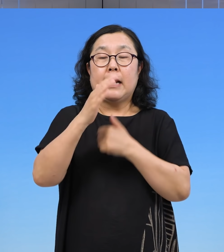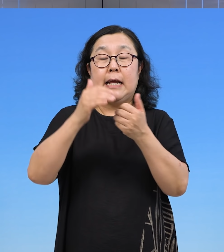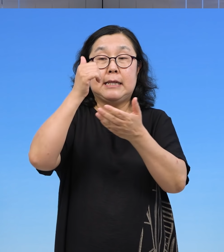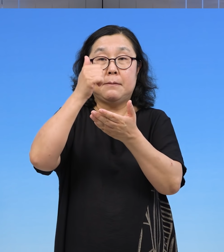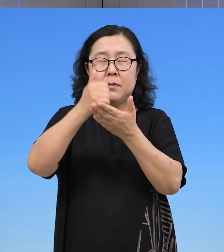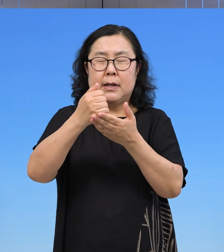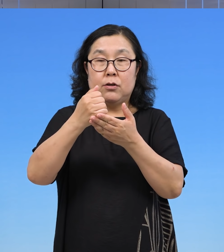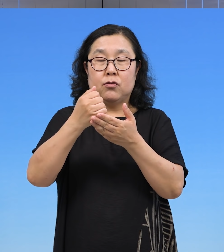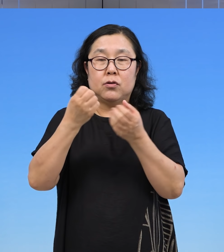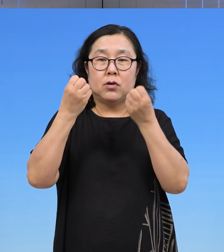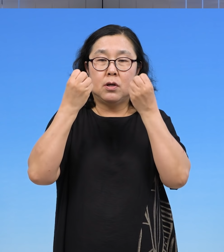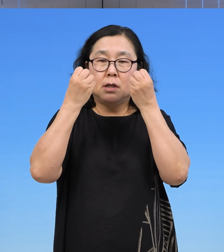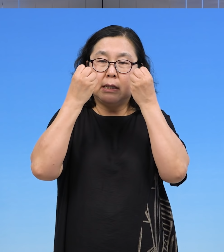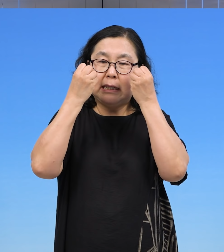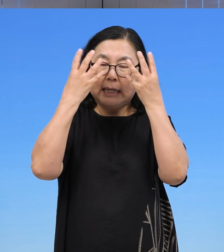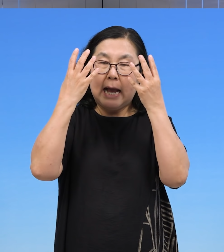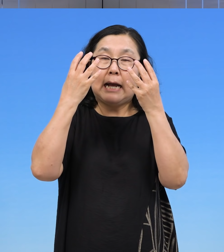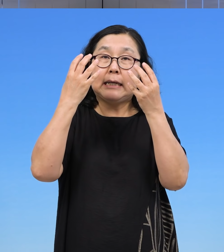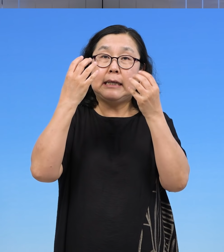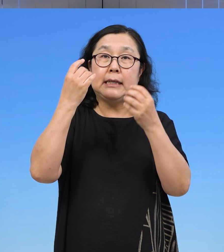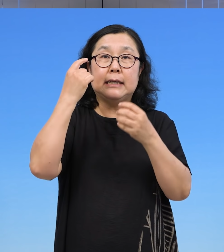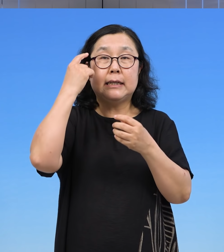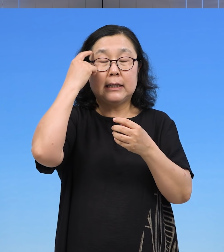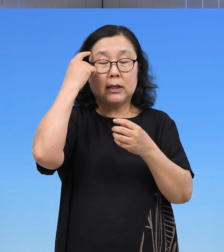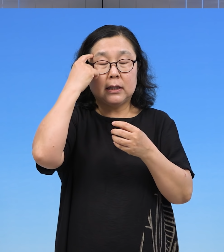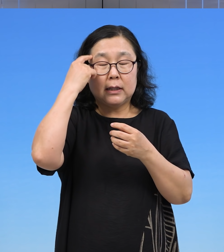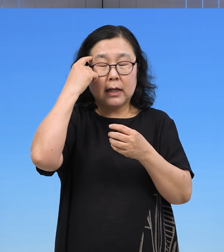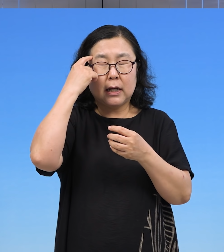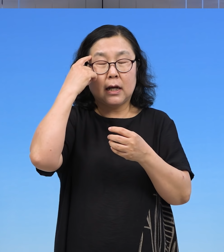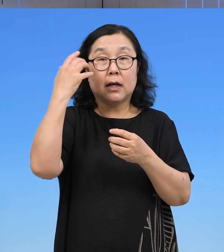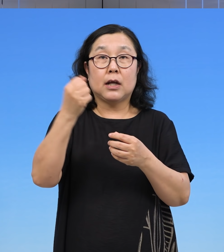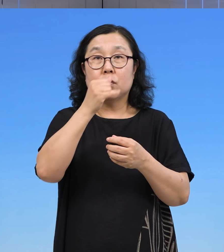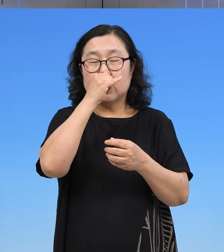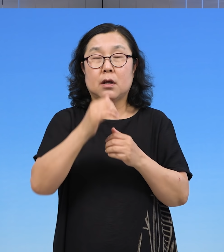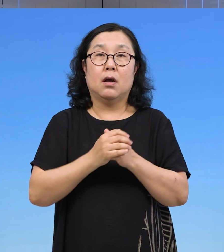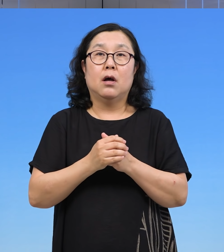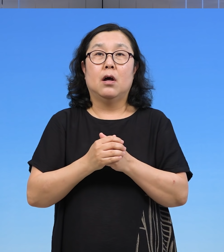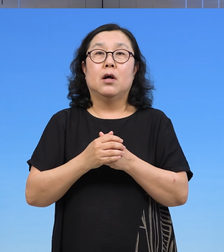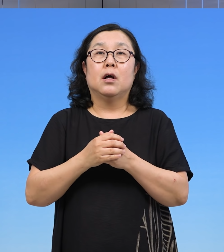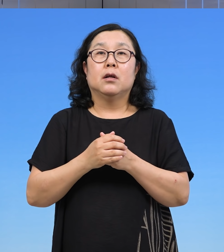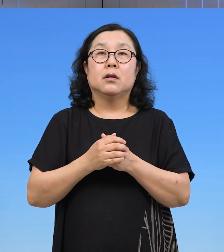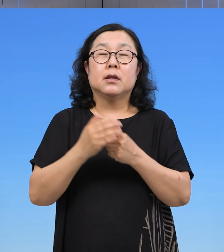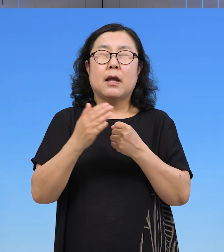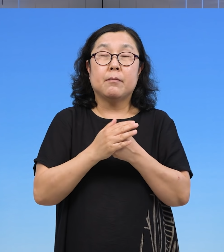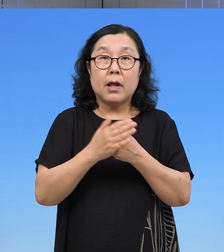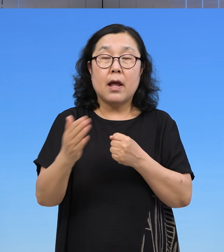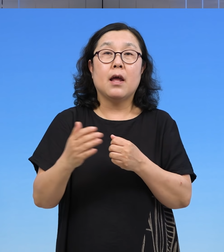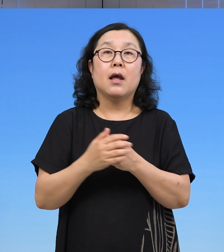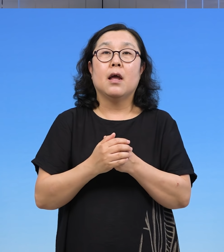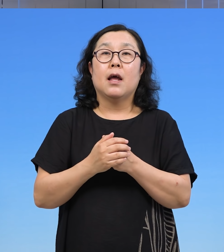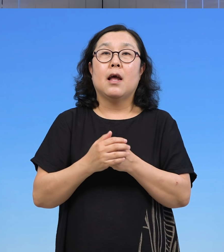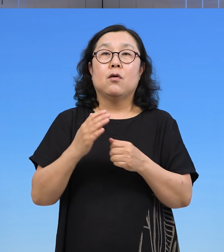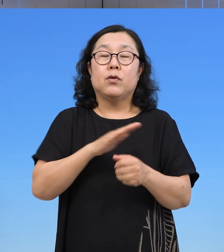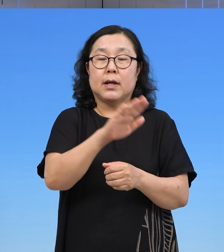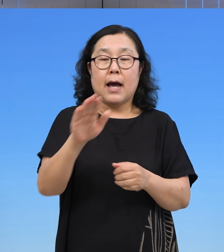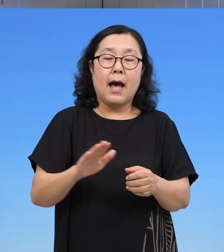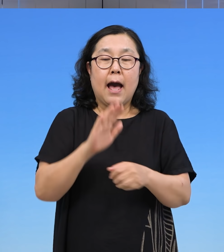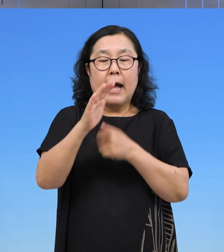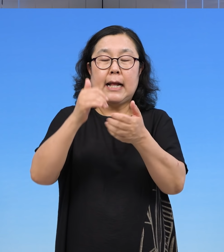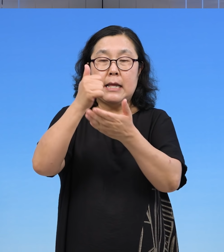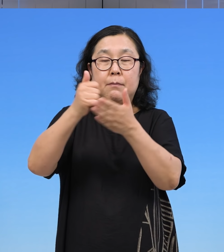분이에요 너무 창의적인 분이에요 무에서 유를 만드시는 분이에요 그래서 우리가 그 하나님을 믿는다는 것은 너무나